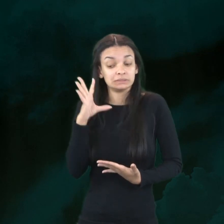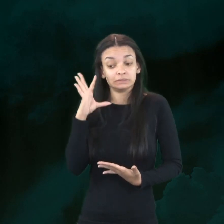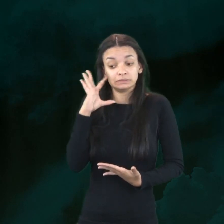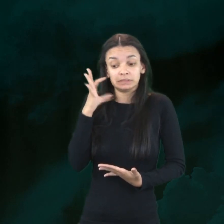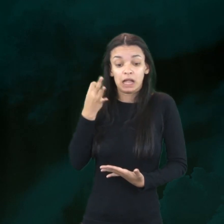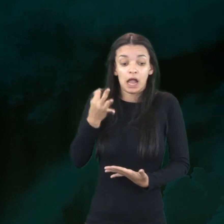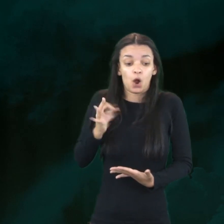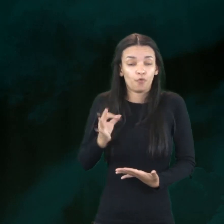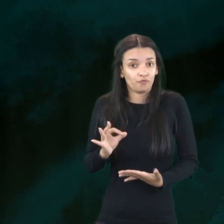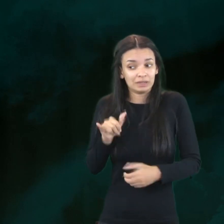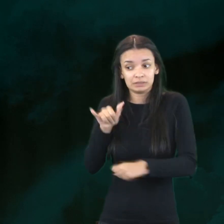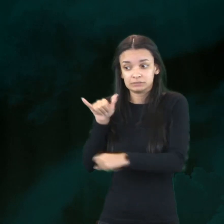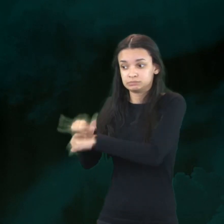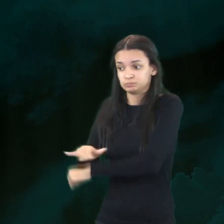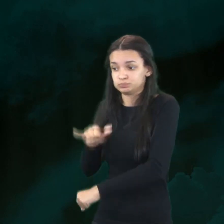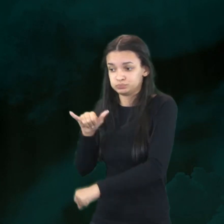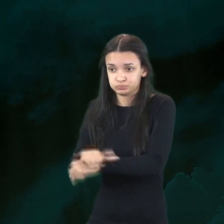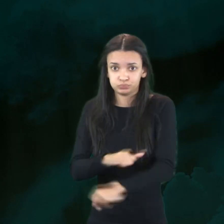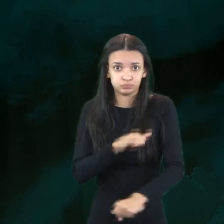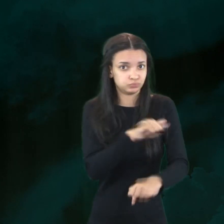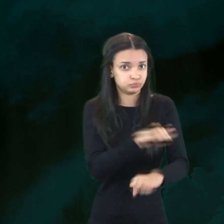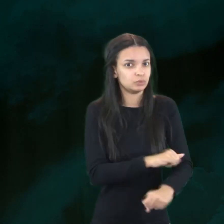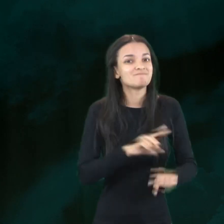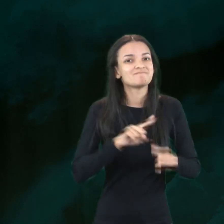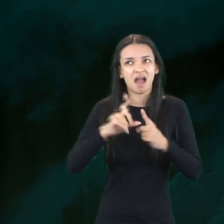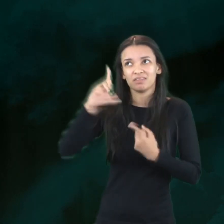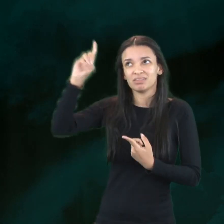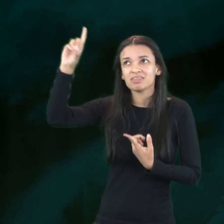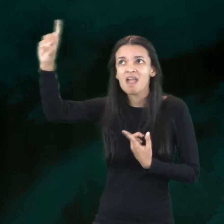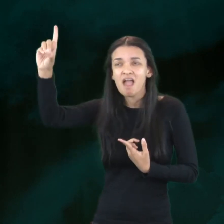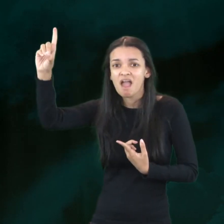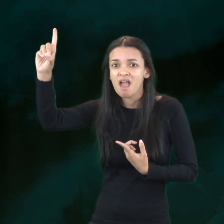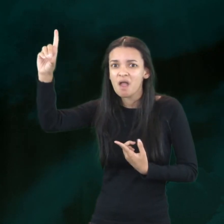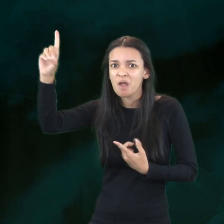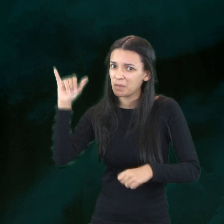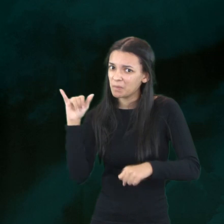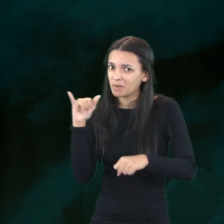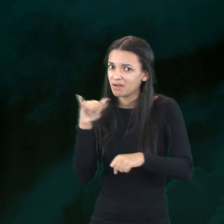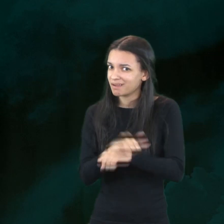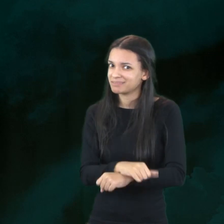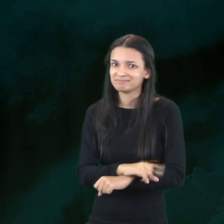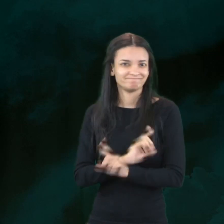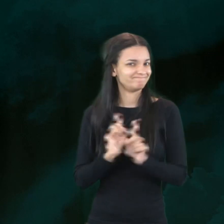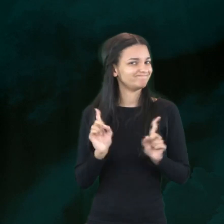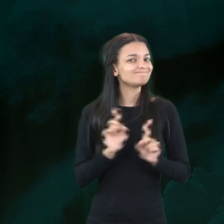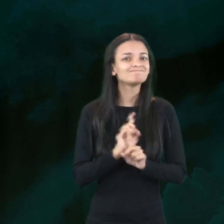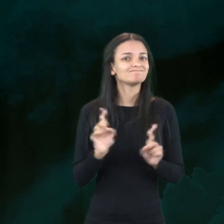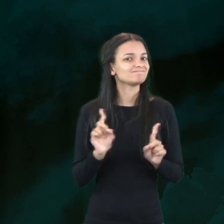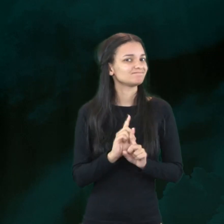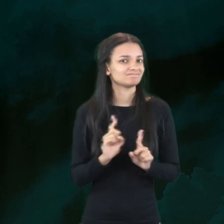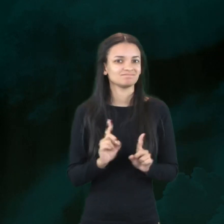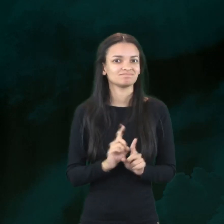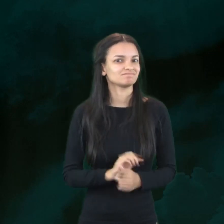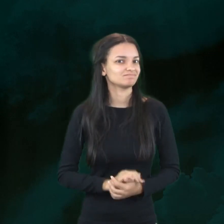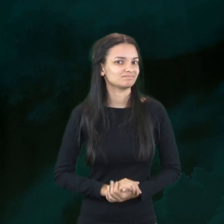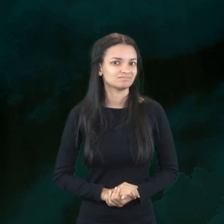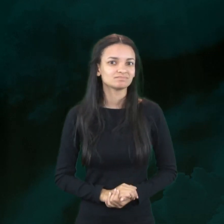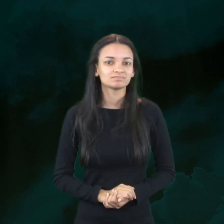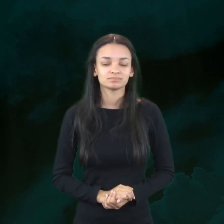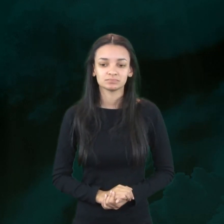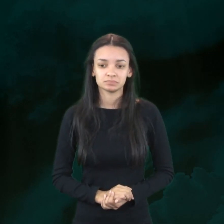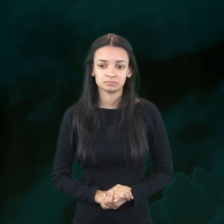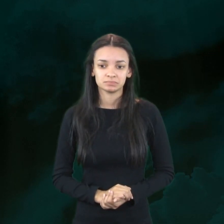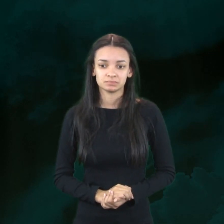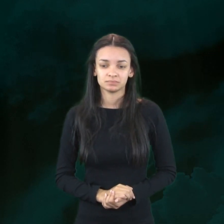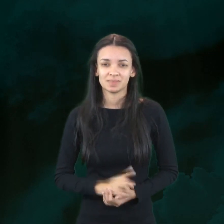engane a muitos, mas você não engana a Deus. Deus não vai encarregar a você